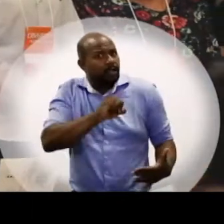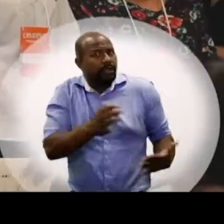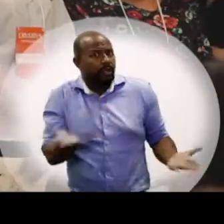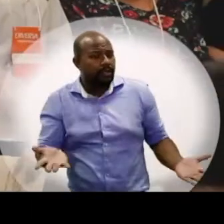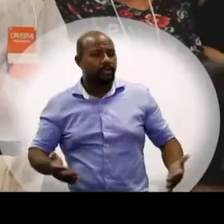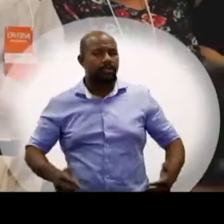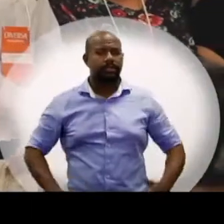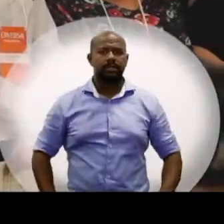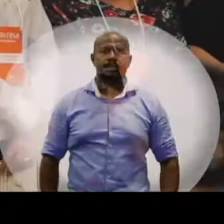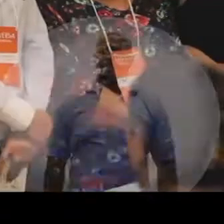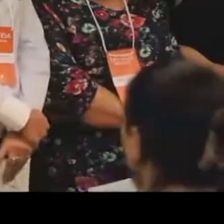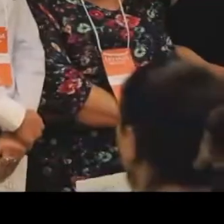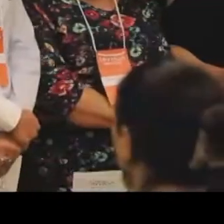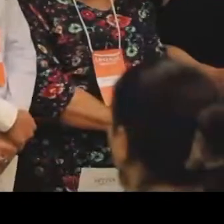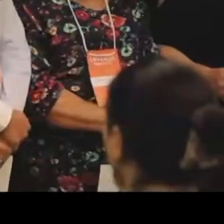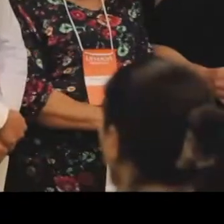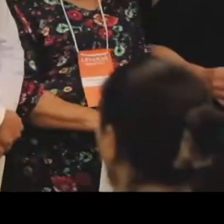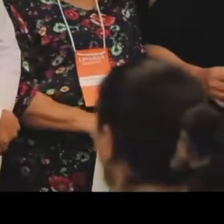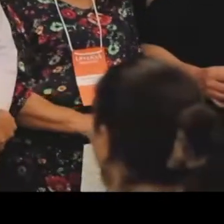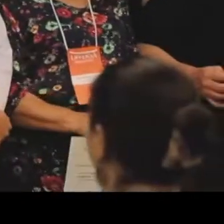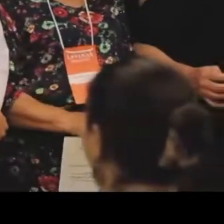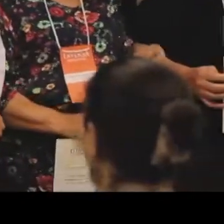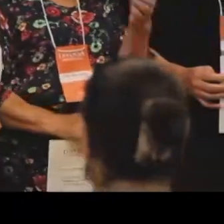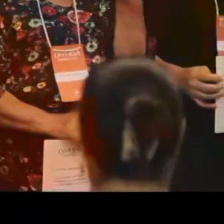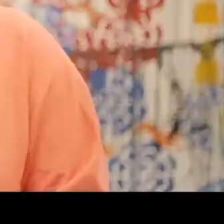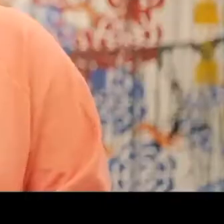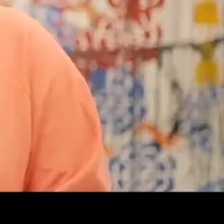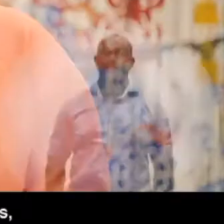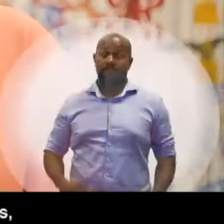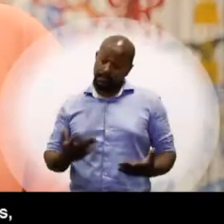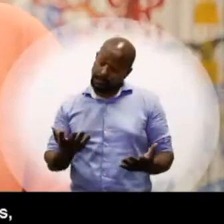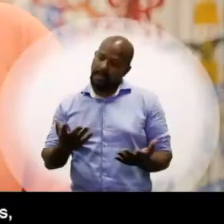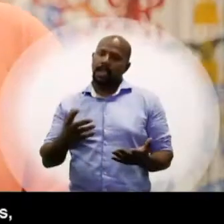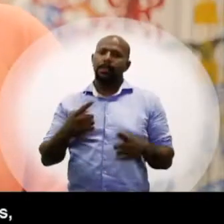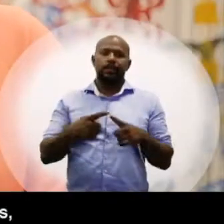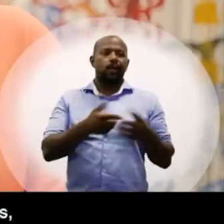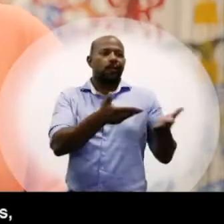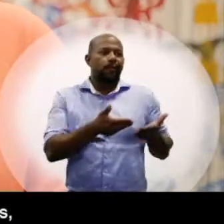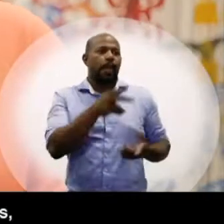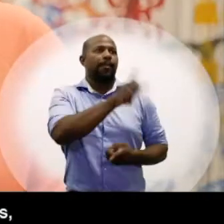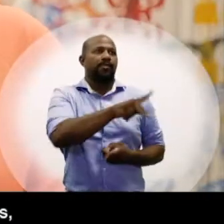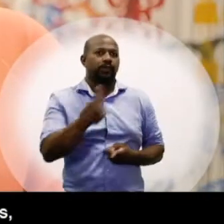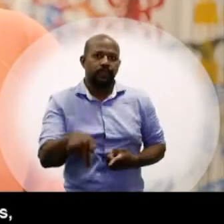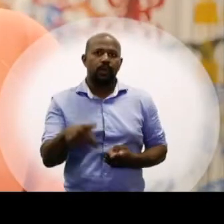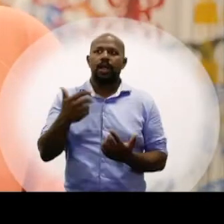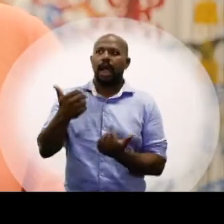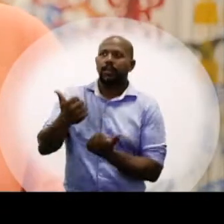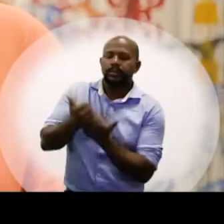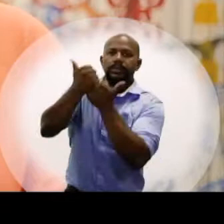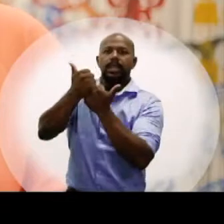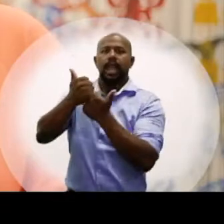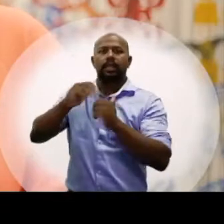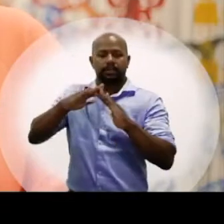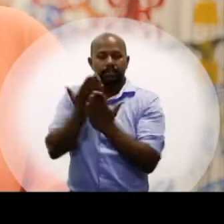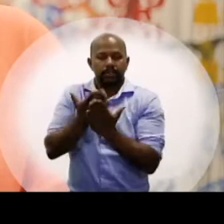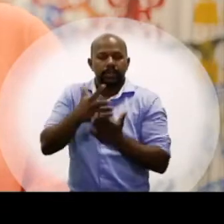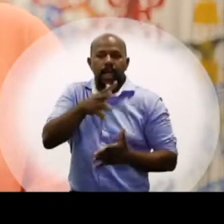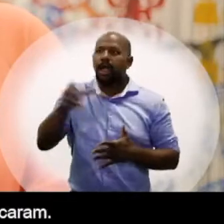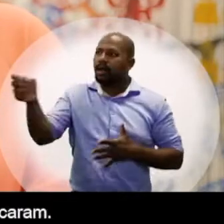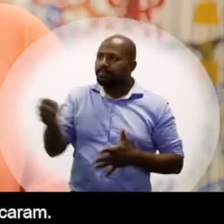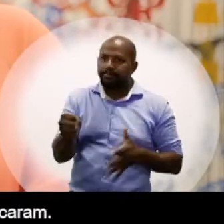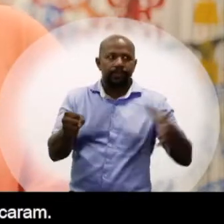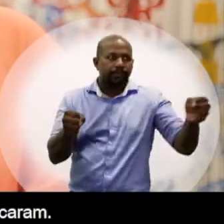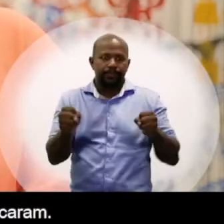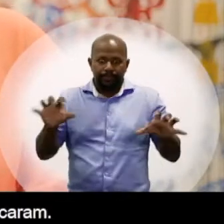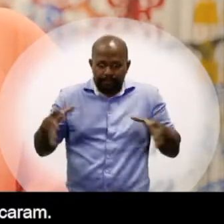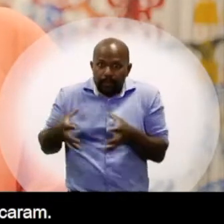ajudar. Viviane Vilar, diretora de escola, Ibiúna. Então, por ter trazido professores, auxiliares da minha escola,